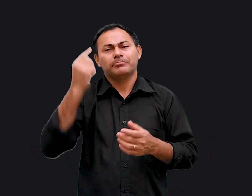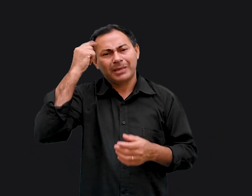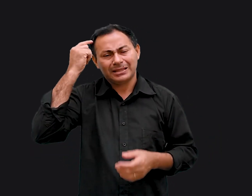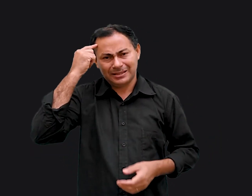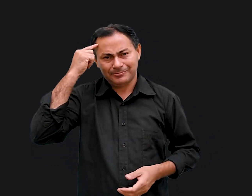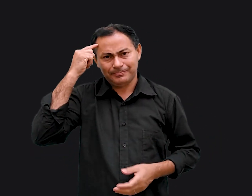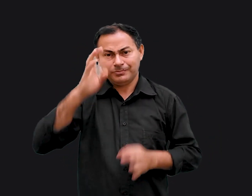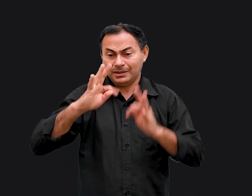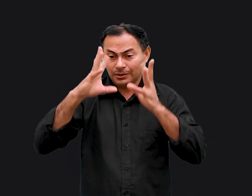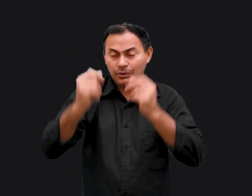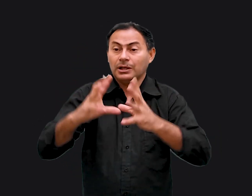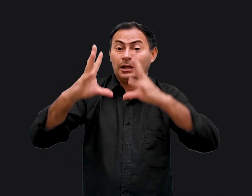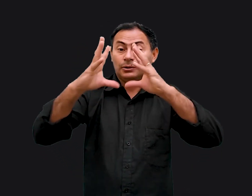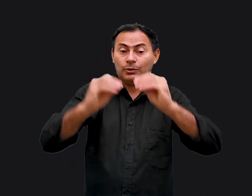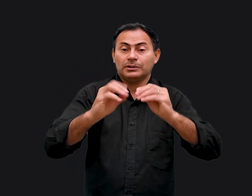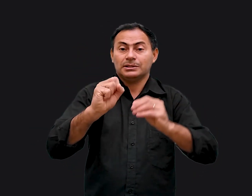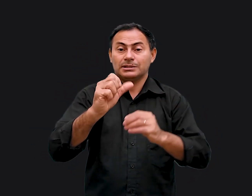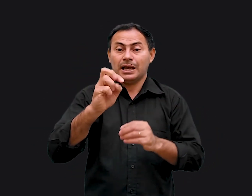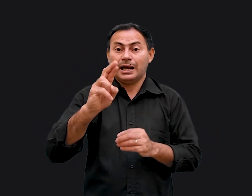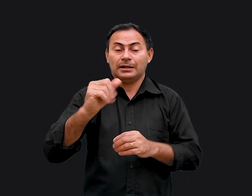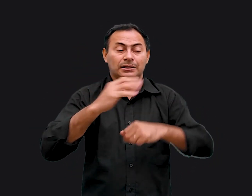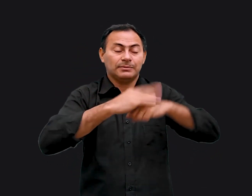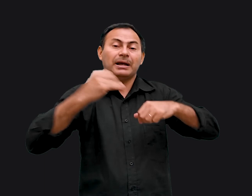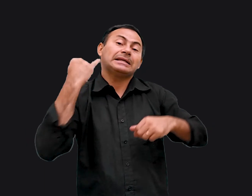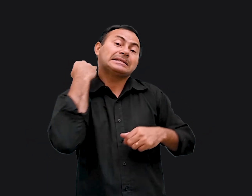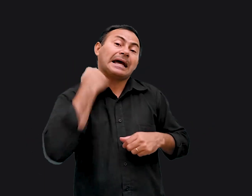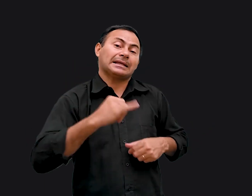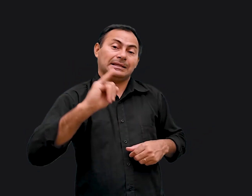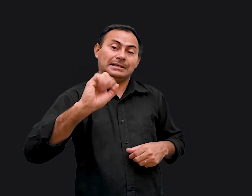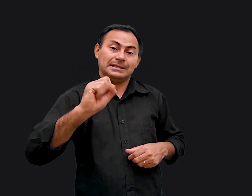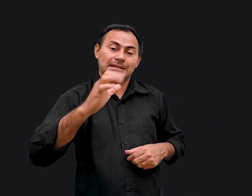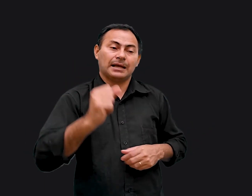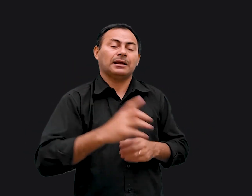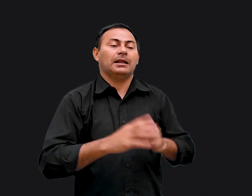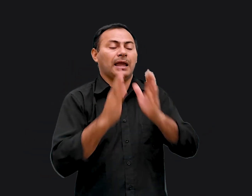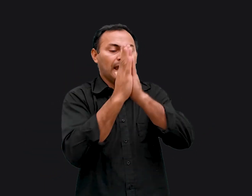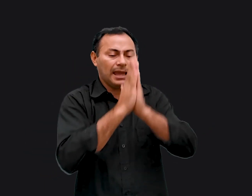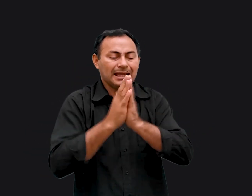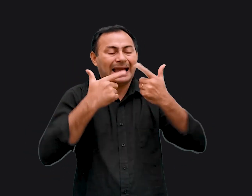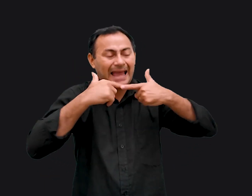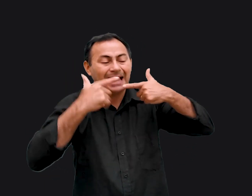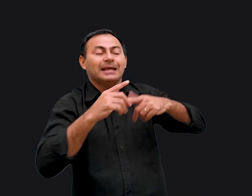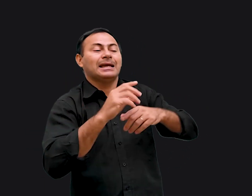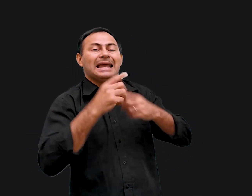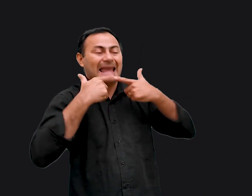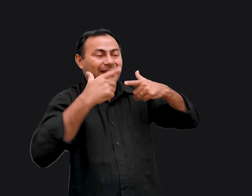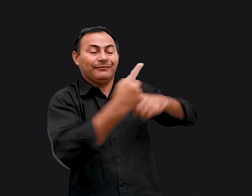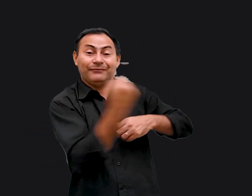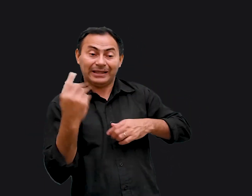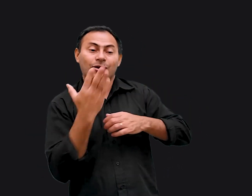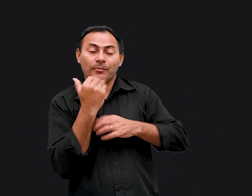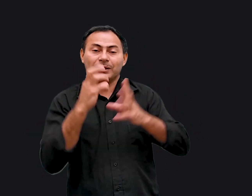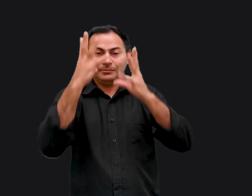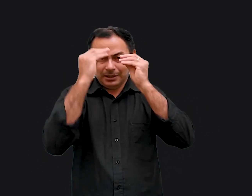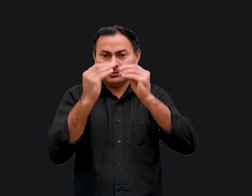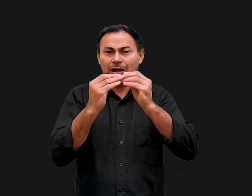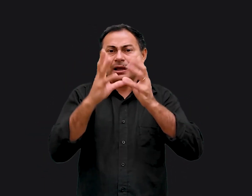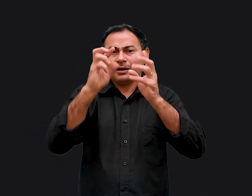Imaginem só. Todas as noites, quando Sara fosse chamar Isaac para jantar, ela diria, risada, venha jantar. Toda vez que Sara chamava por